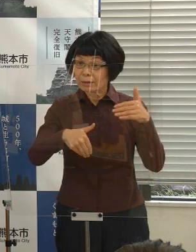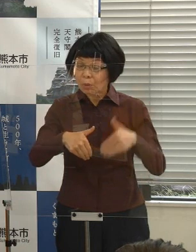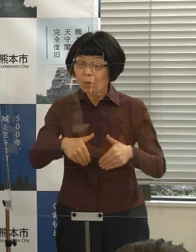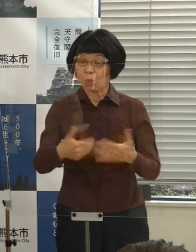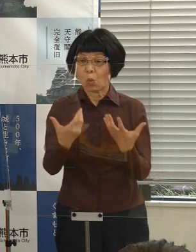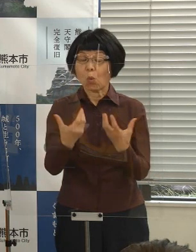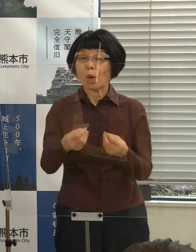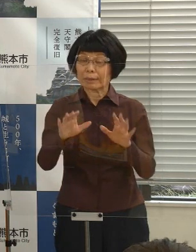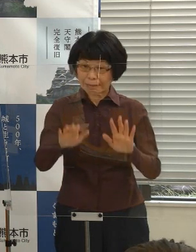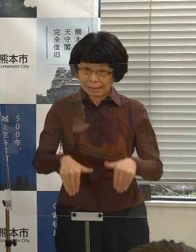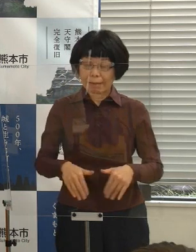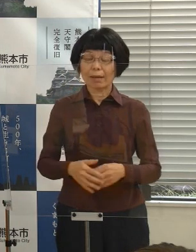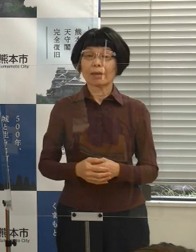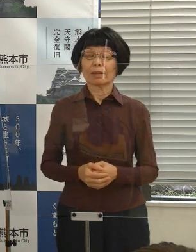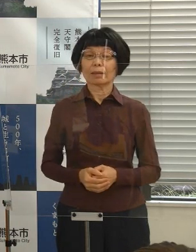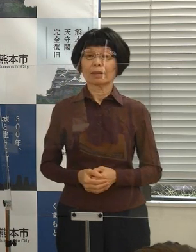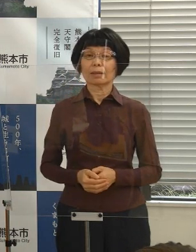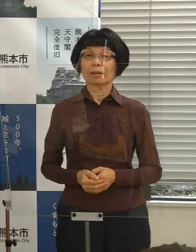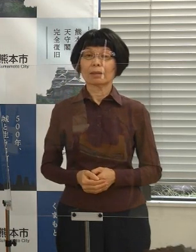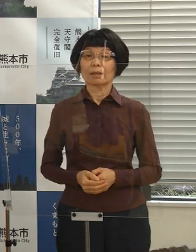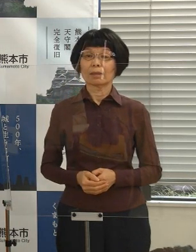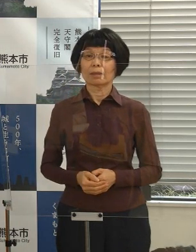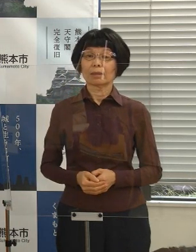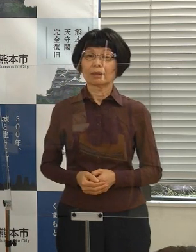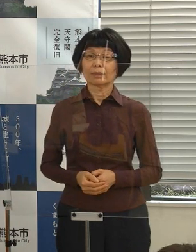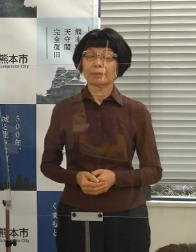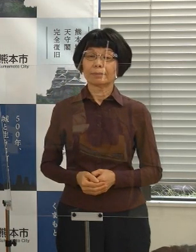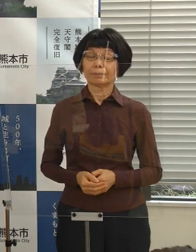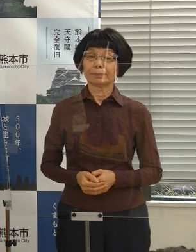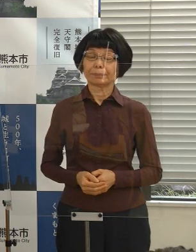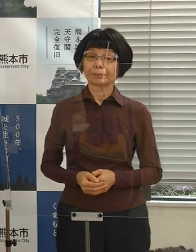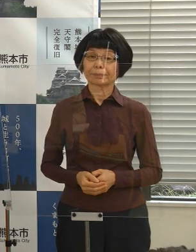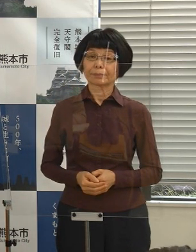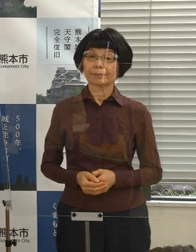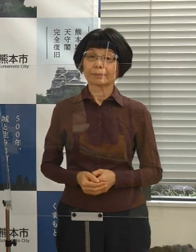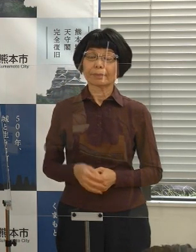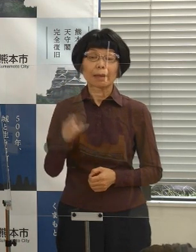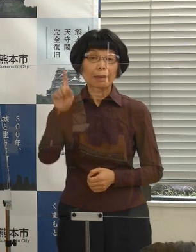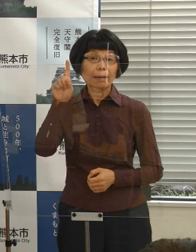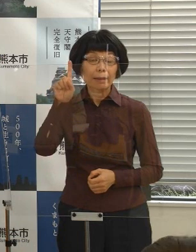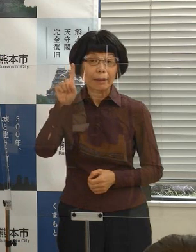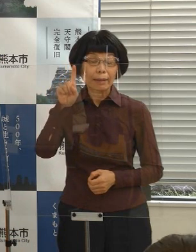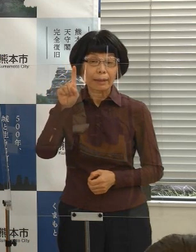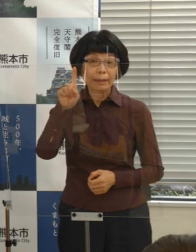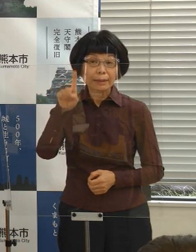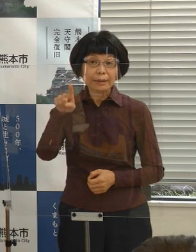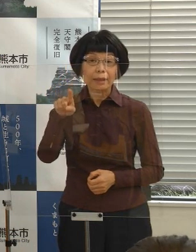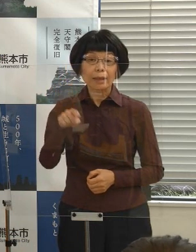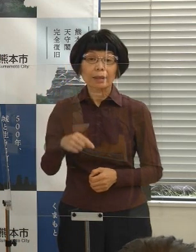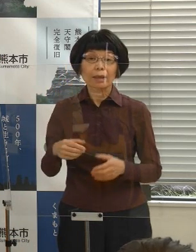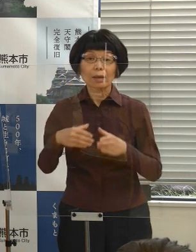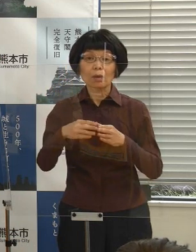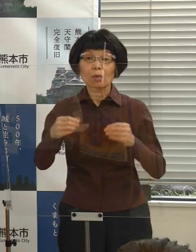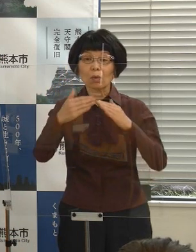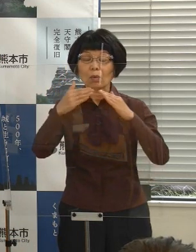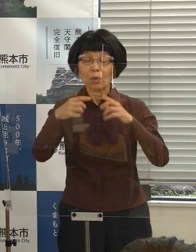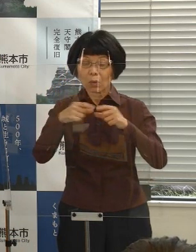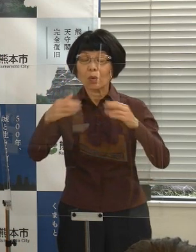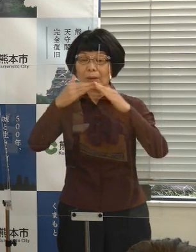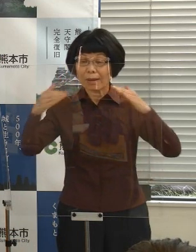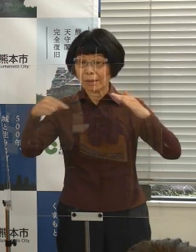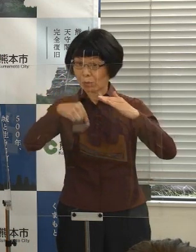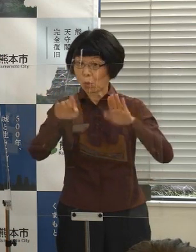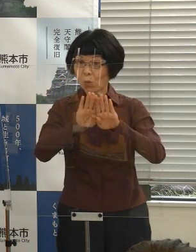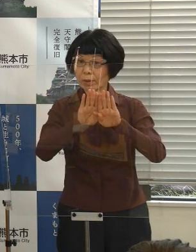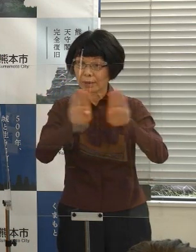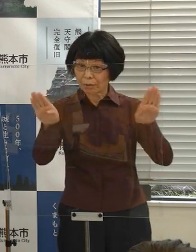して、新たにですね、また明日から、国会もですね、開かれるということで